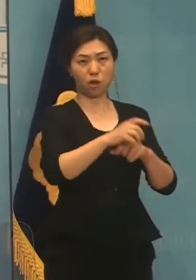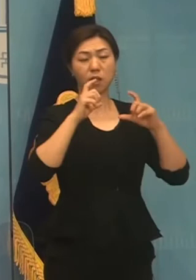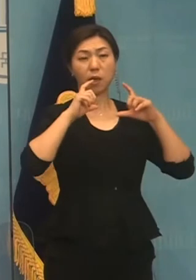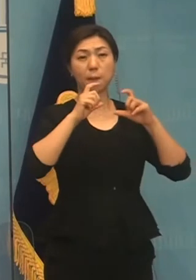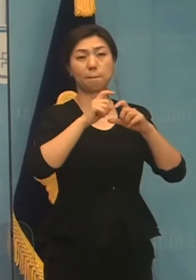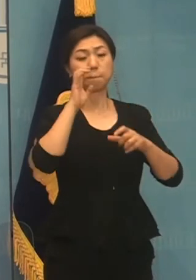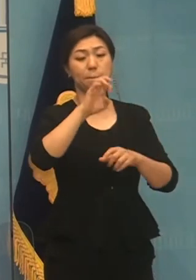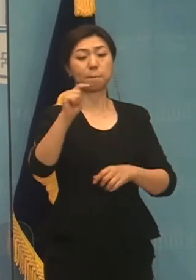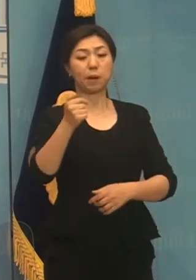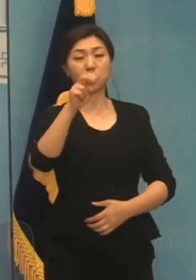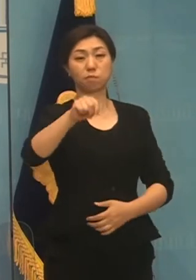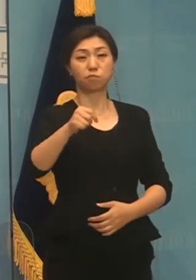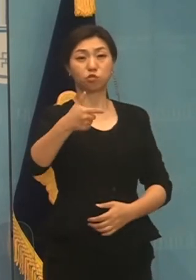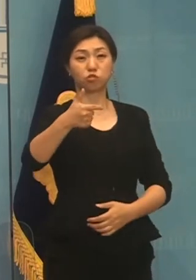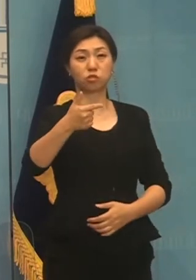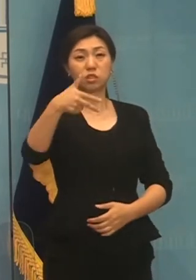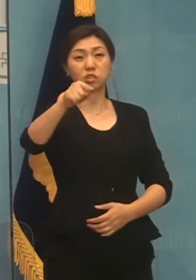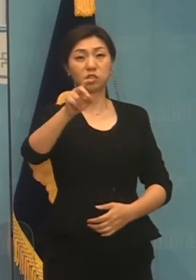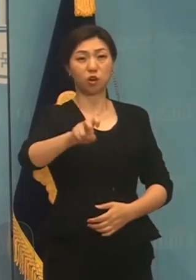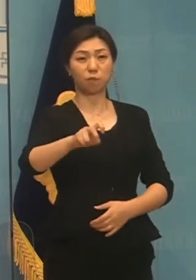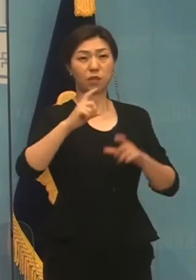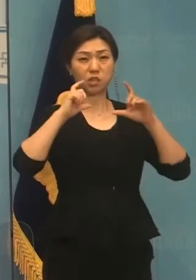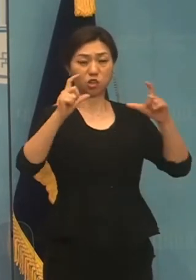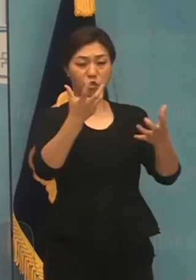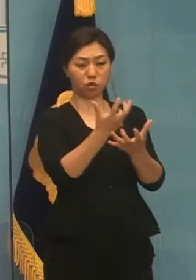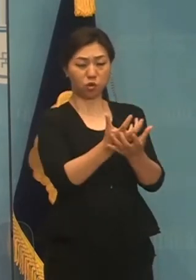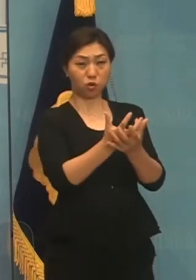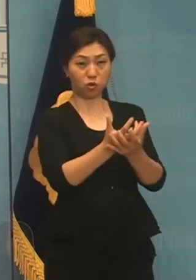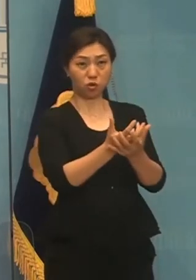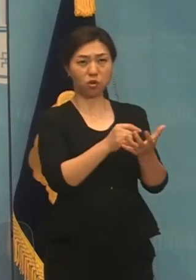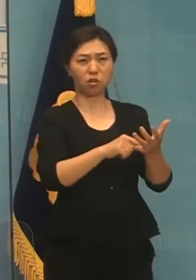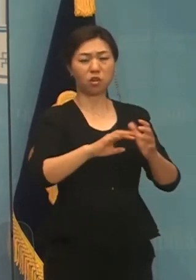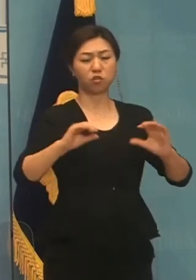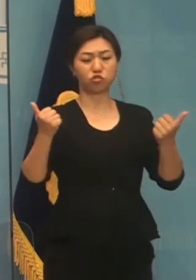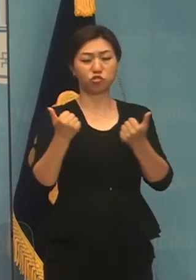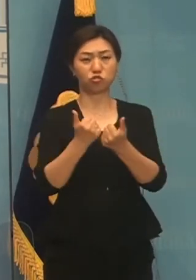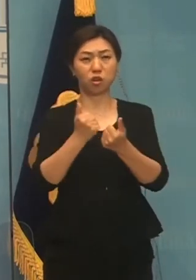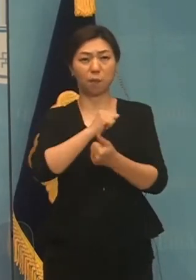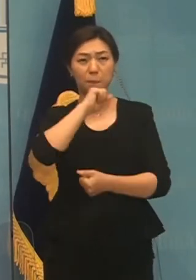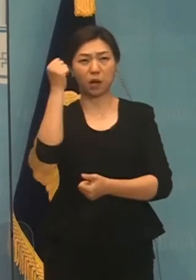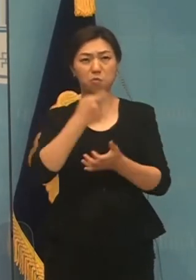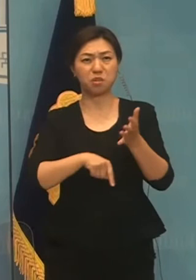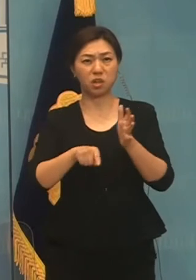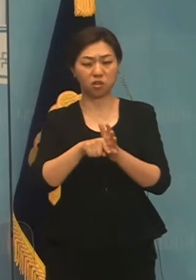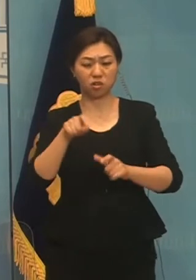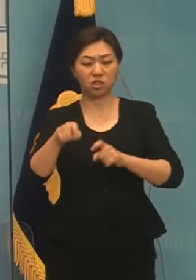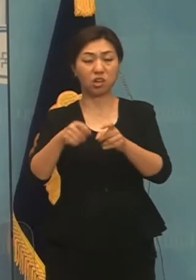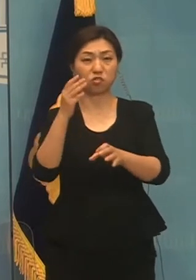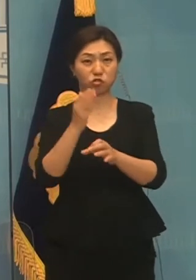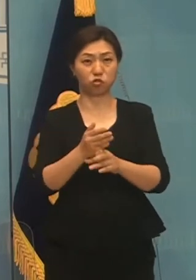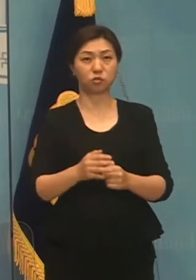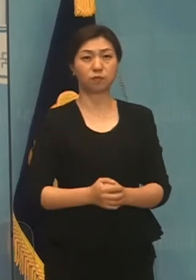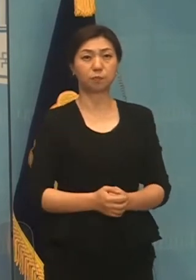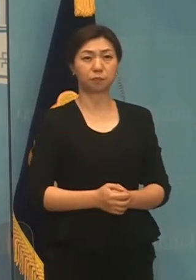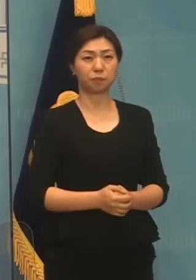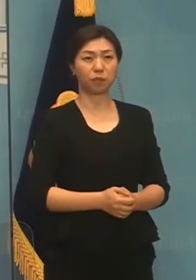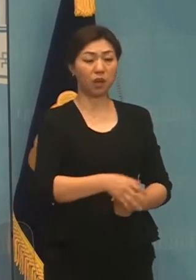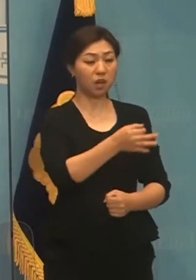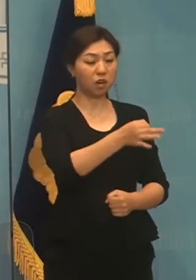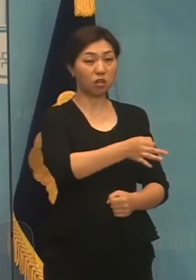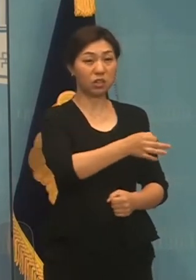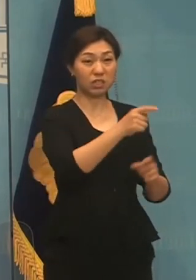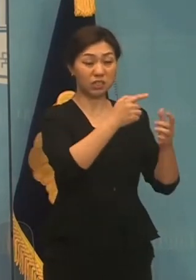국회 비준을 추진하겠다고 나서고 있다. 판문점 선언은 이행이 필요한 예산이 수천억